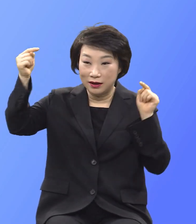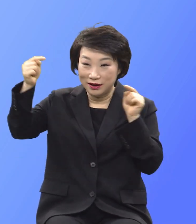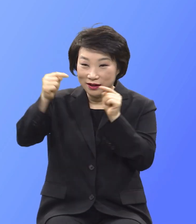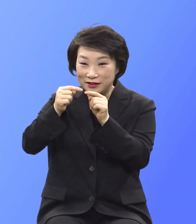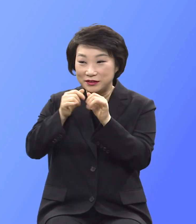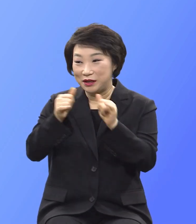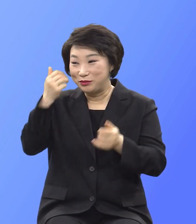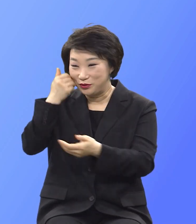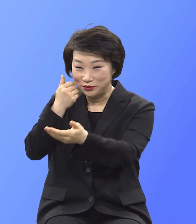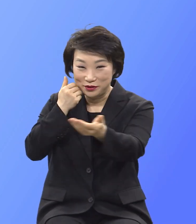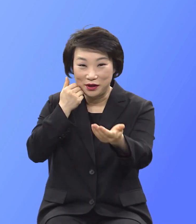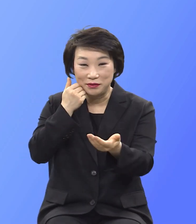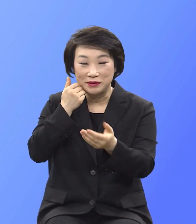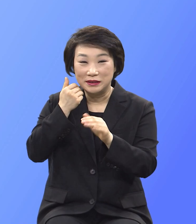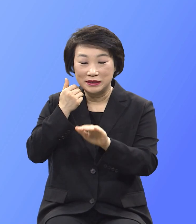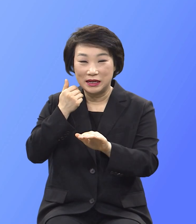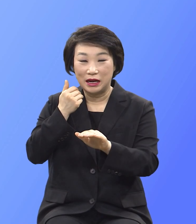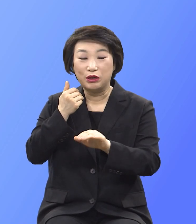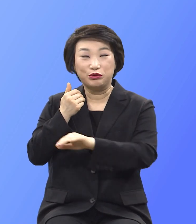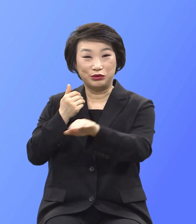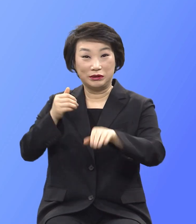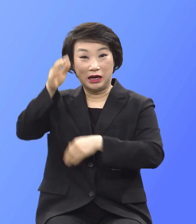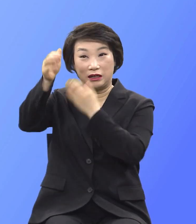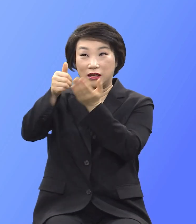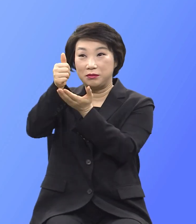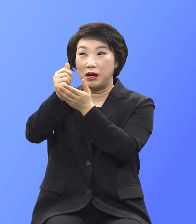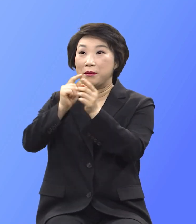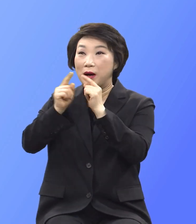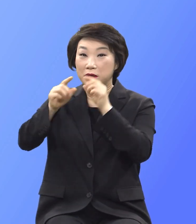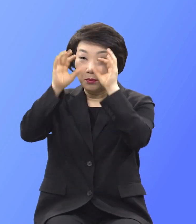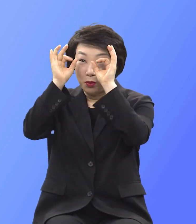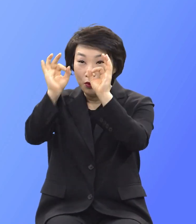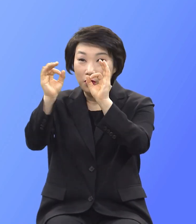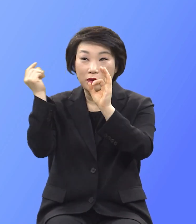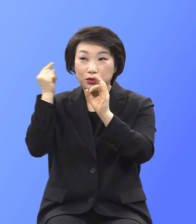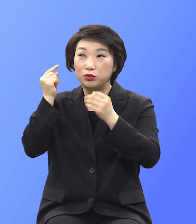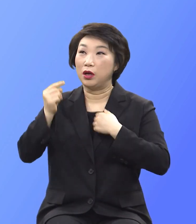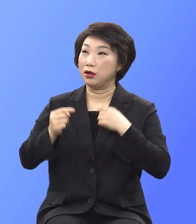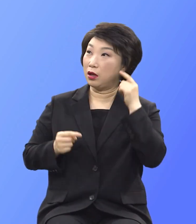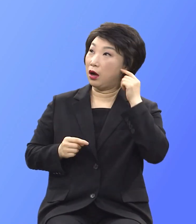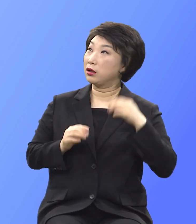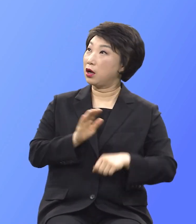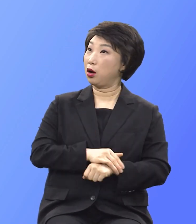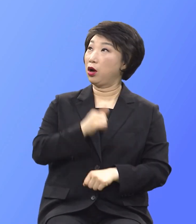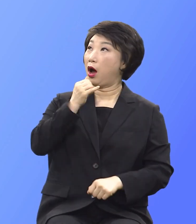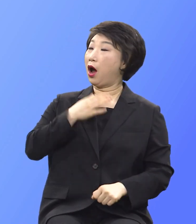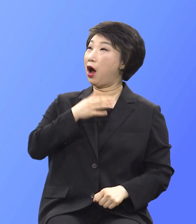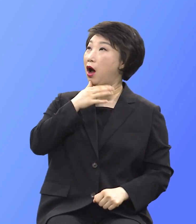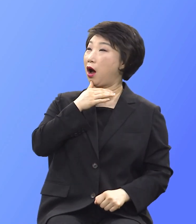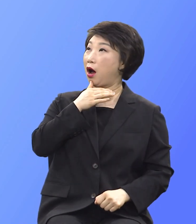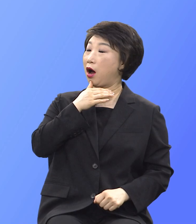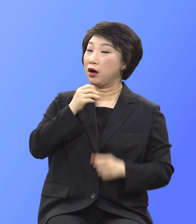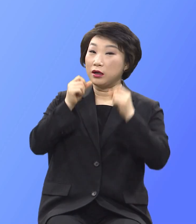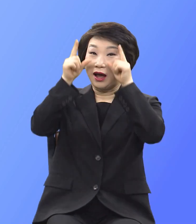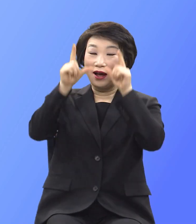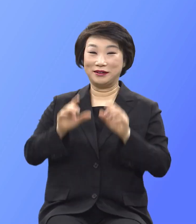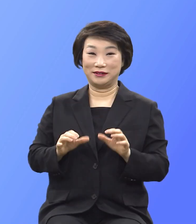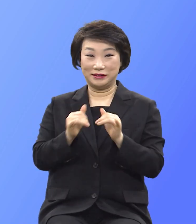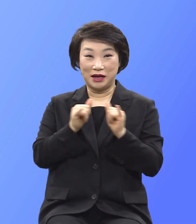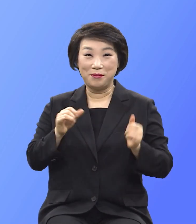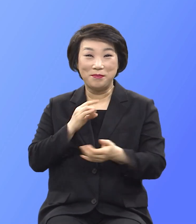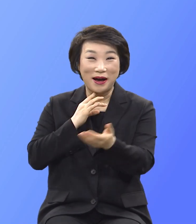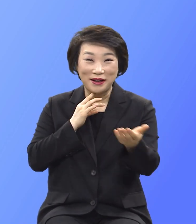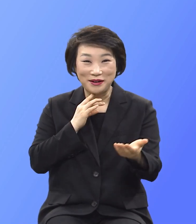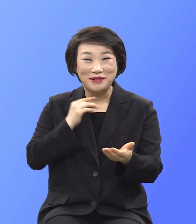하는 사람은, 우리는 하나님 말씀을 듣고 내 생각이 잘못됐구나 하고 깨닫는